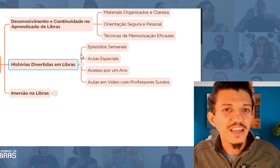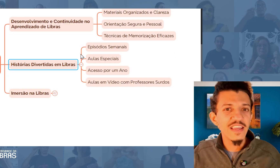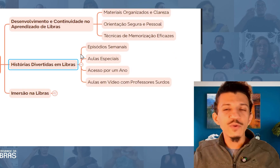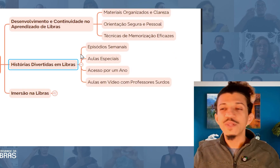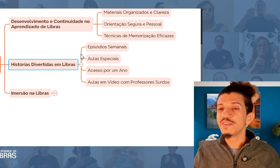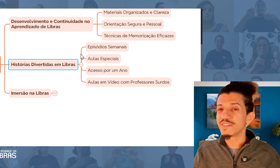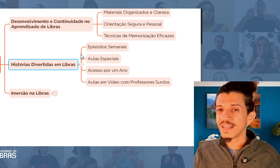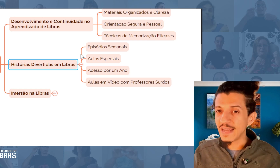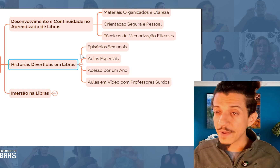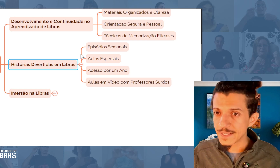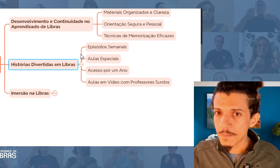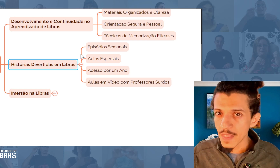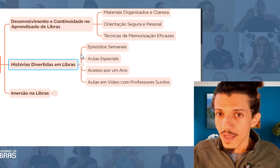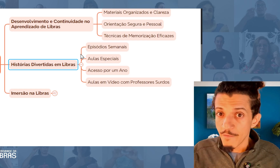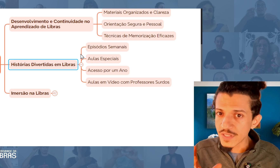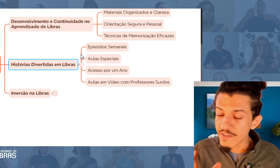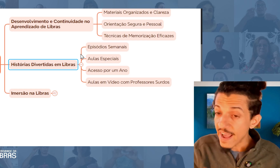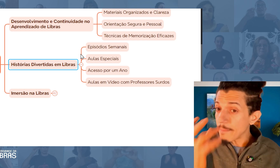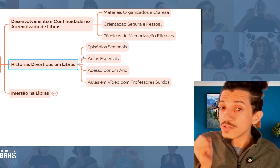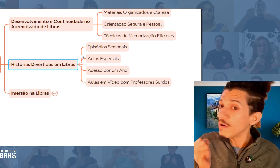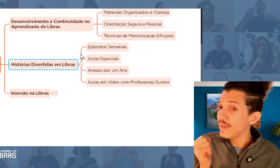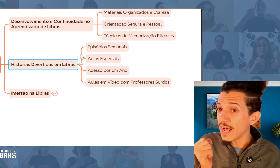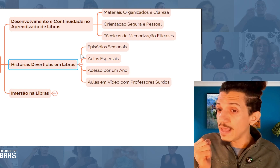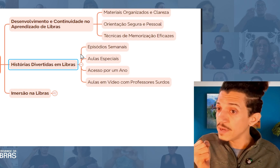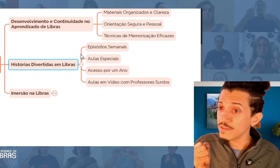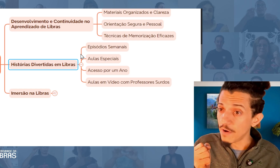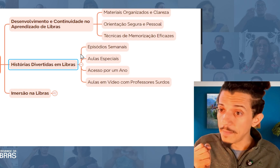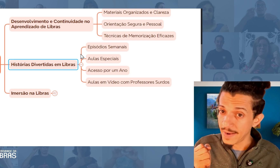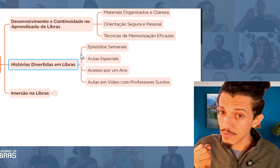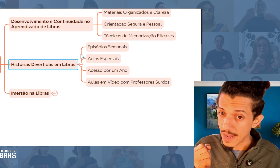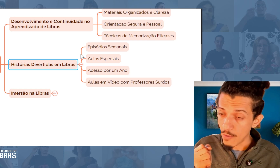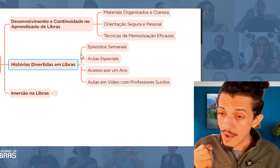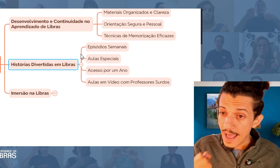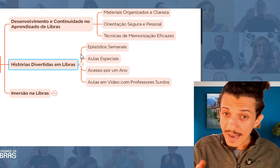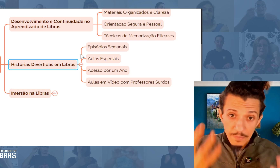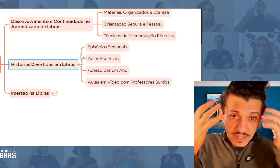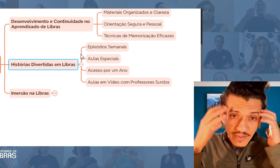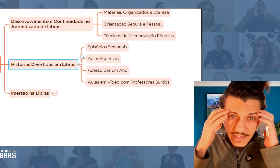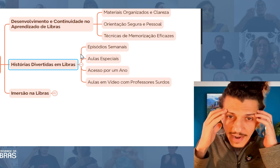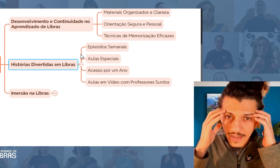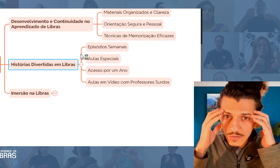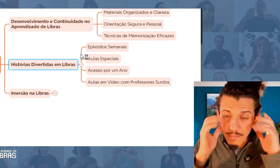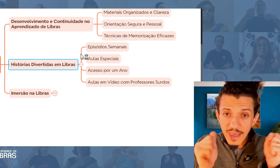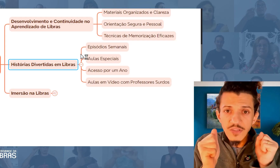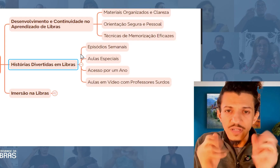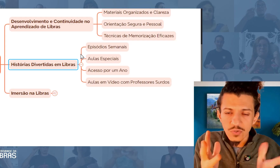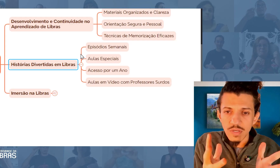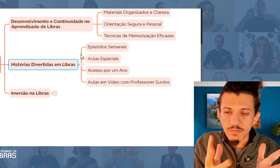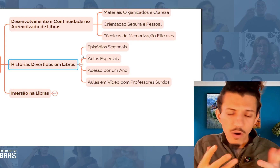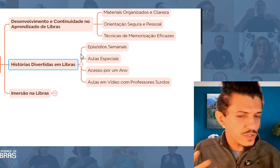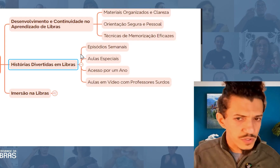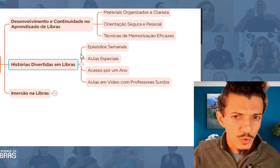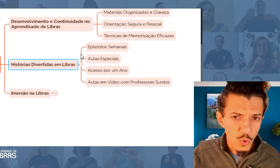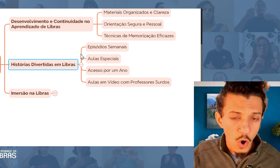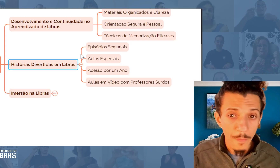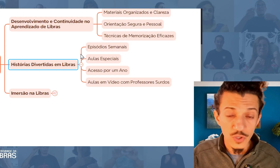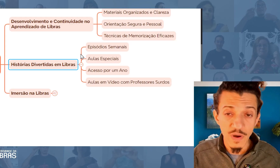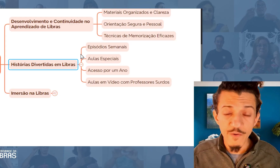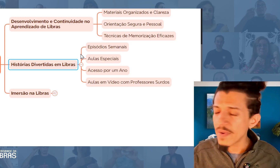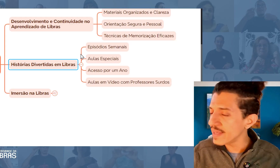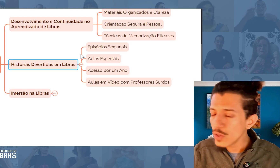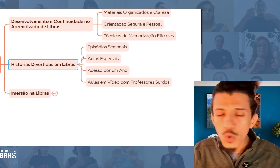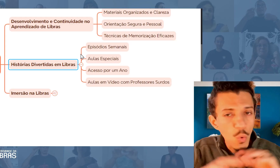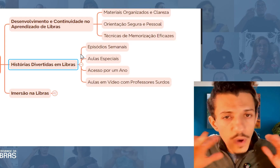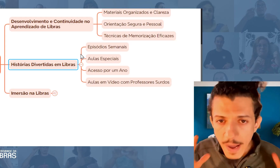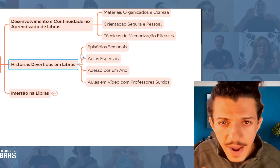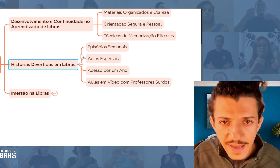e intuitivas em Libras, você vai absorver a Libras de forma natural. A Libras vai entrar na sua mente, nas suas mãos e no seu corpo de uma forma